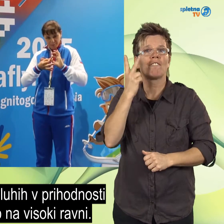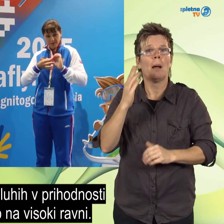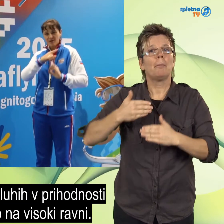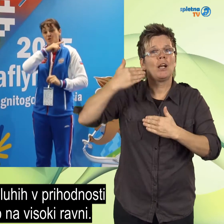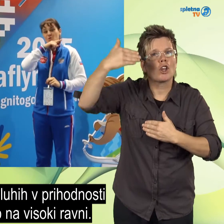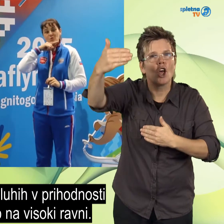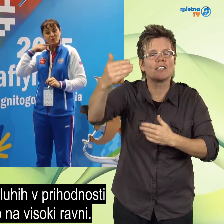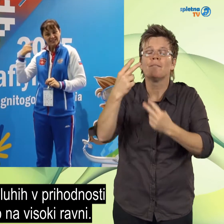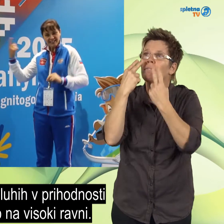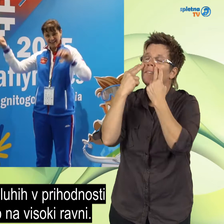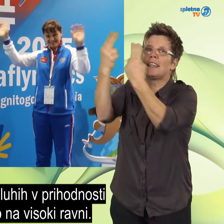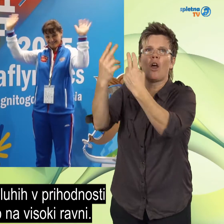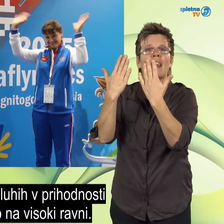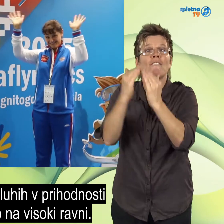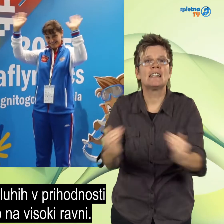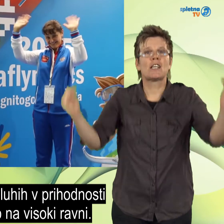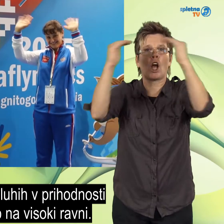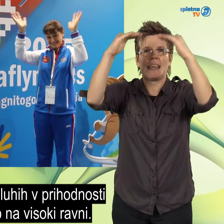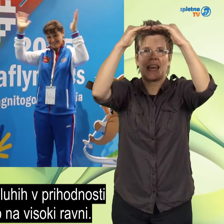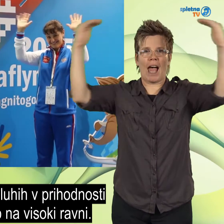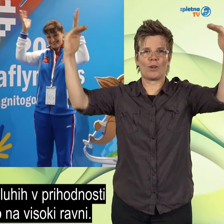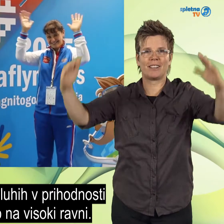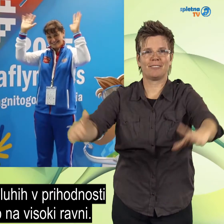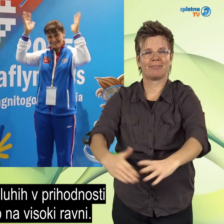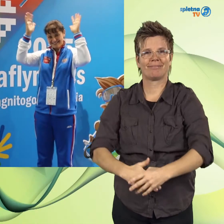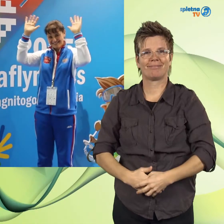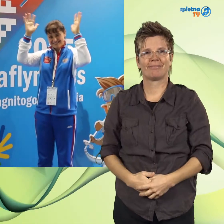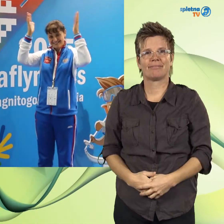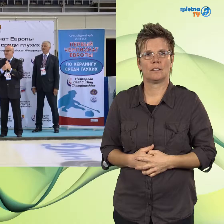Šport gluhih v prihodnosti vidijo na visoki ravni.